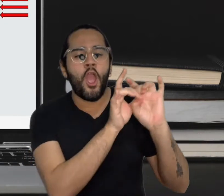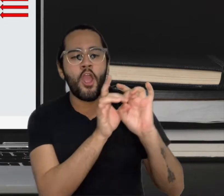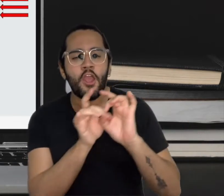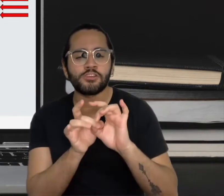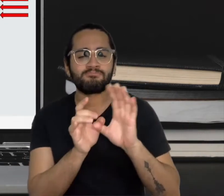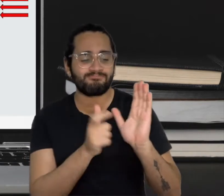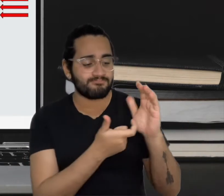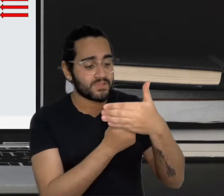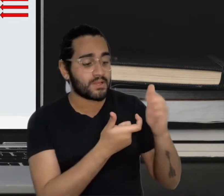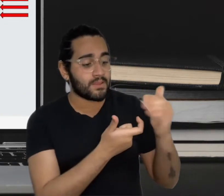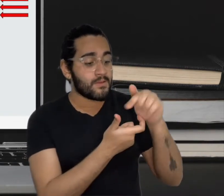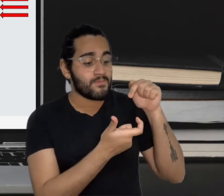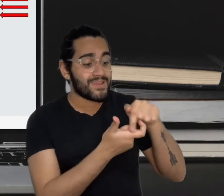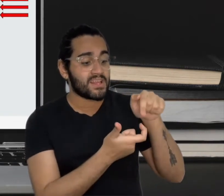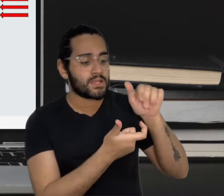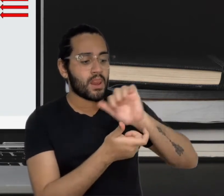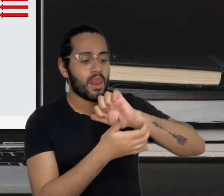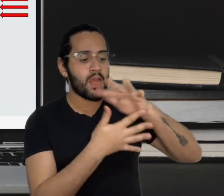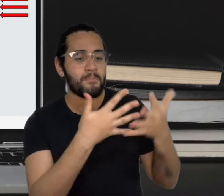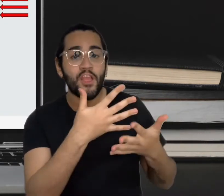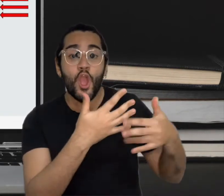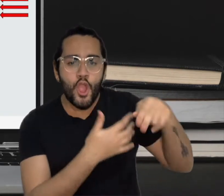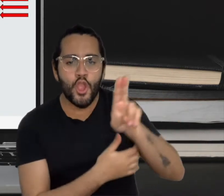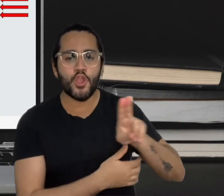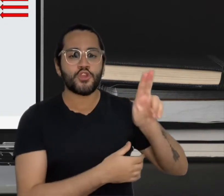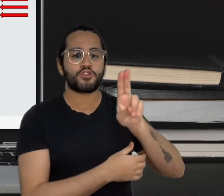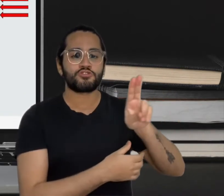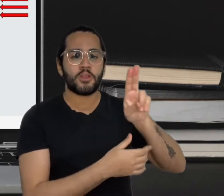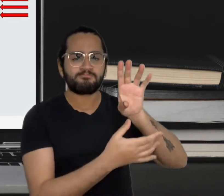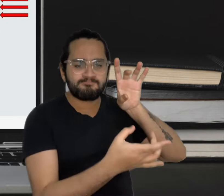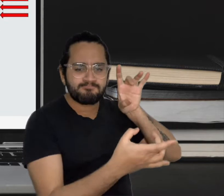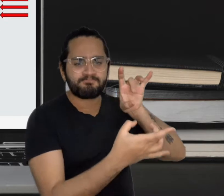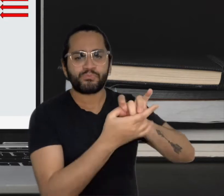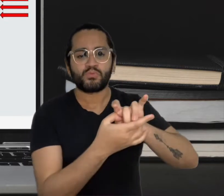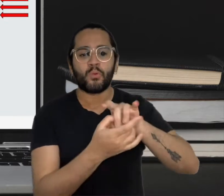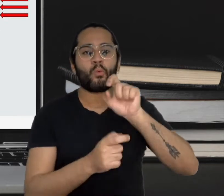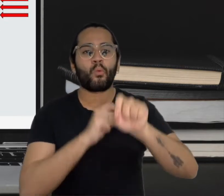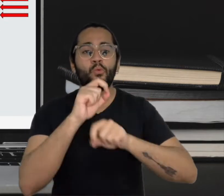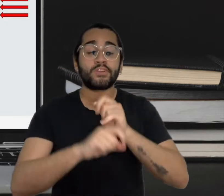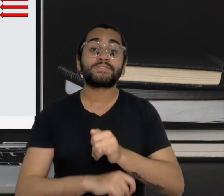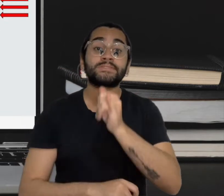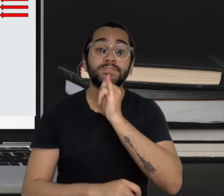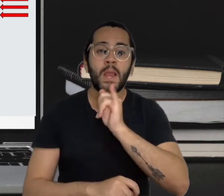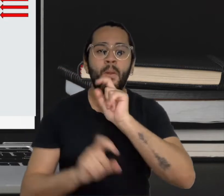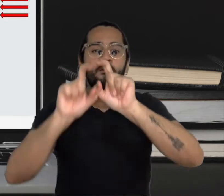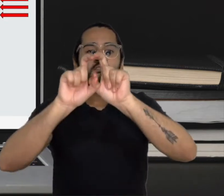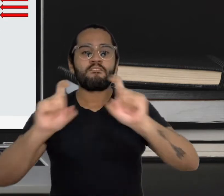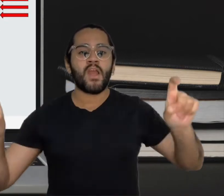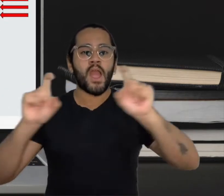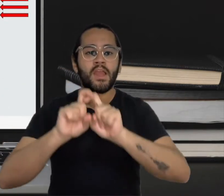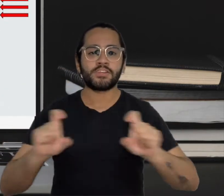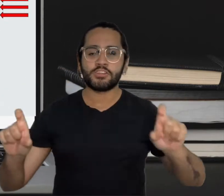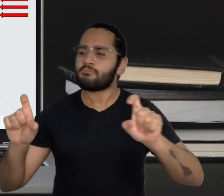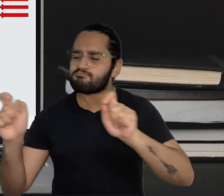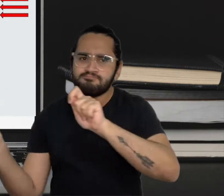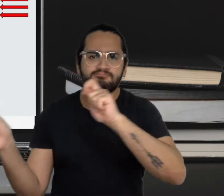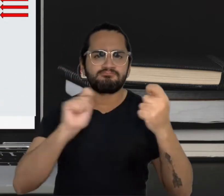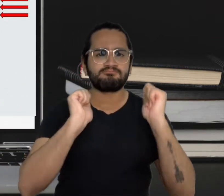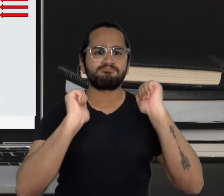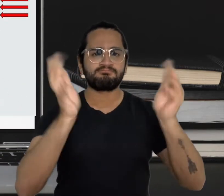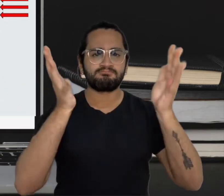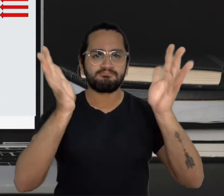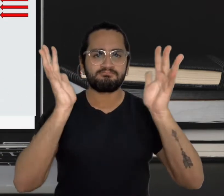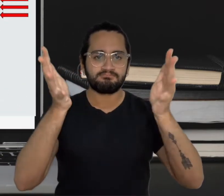53,1%, foi considerado o contexto de uso dos termos em Libras, ou seja, o exemplo